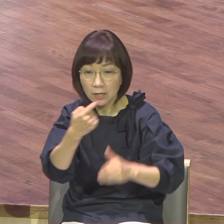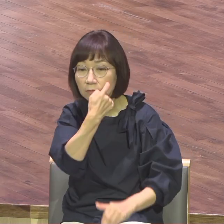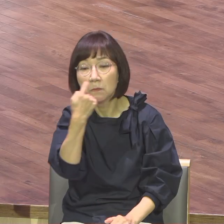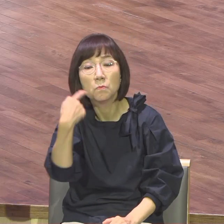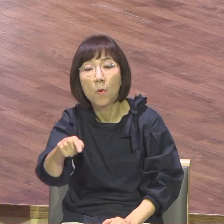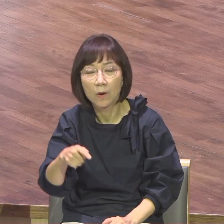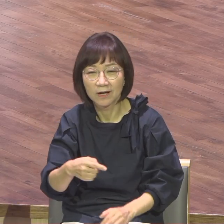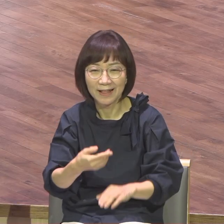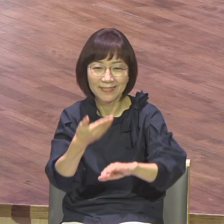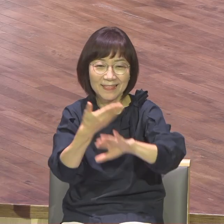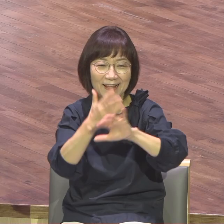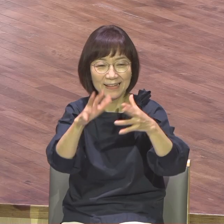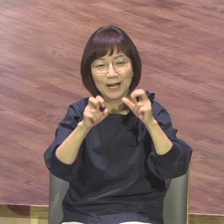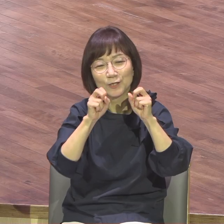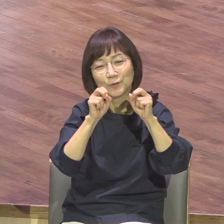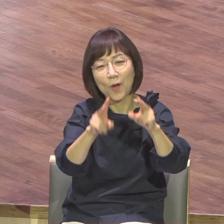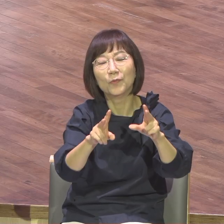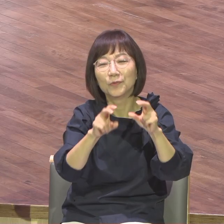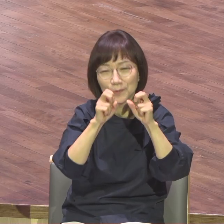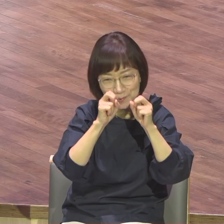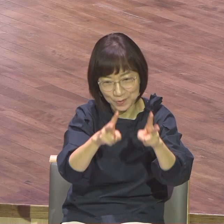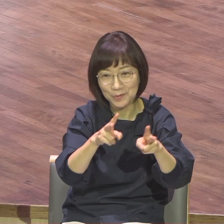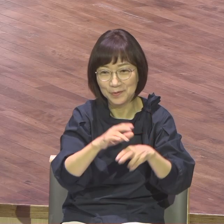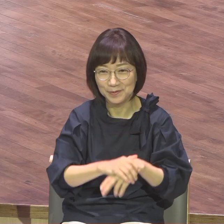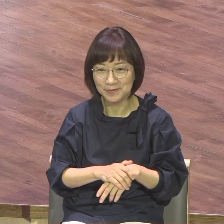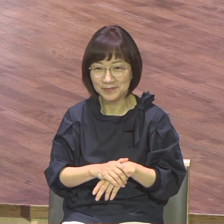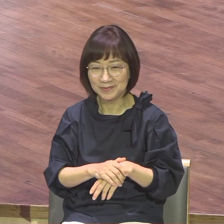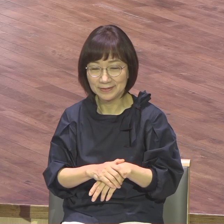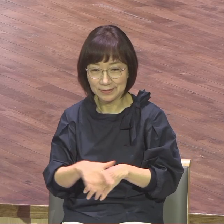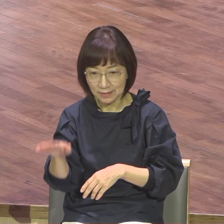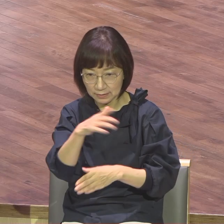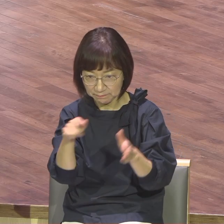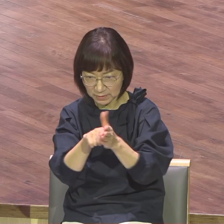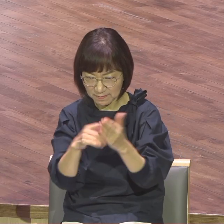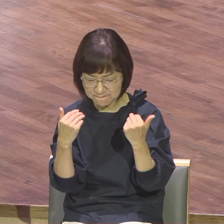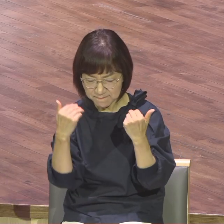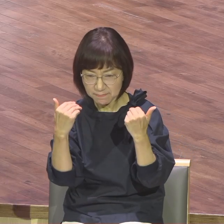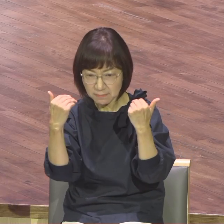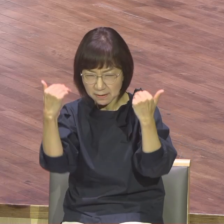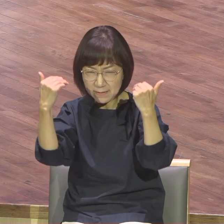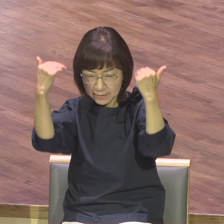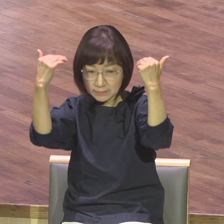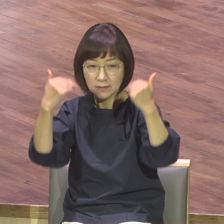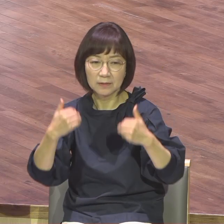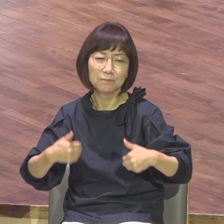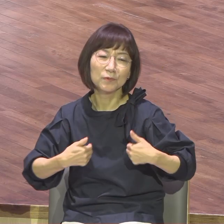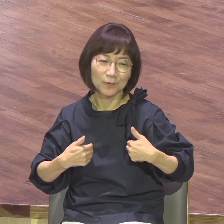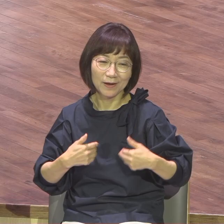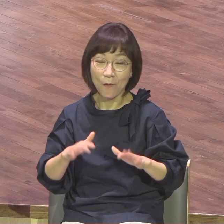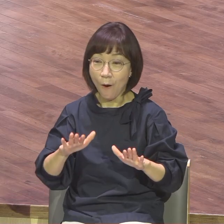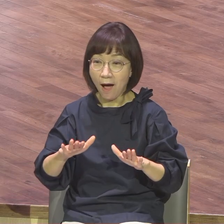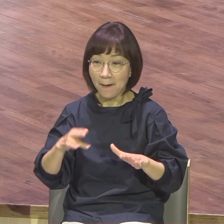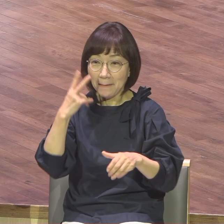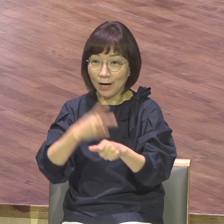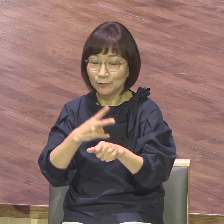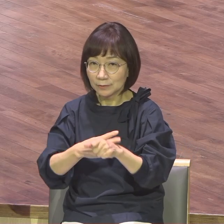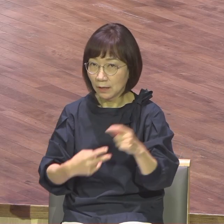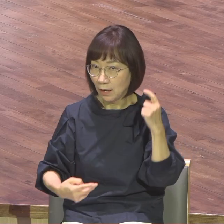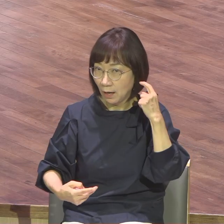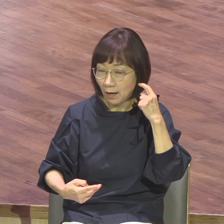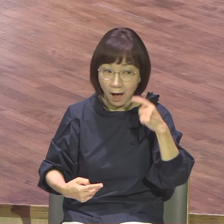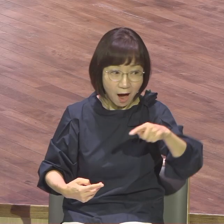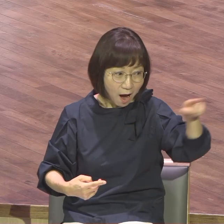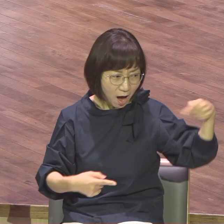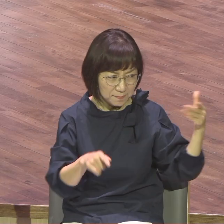여러분들이 계속해서 영적으로 성장하는 모습들이 보여야 된다면 너무너무 바울이 기뻐한 것처럼